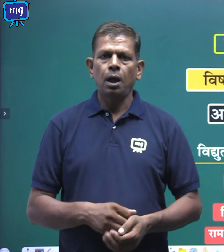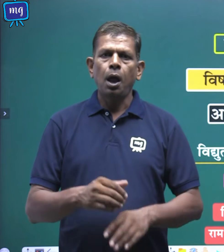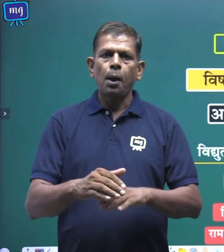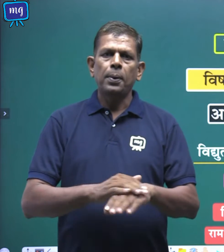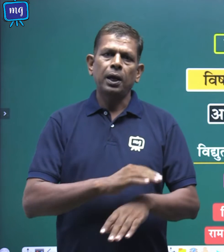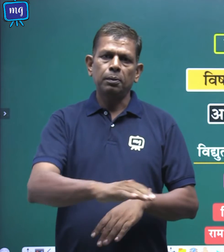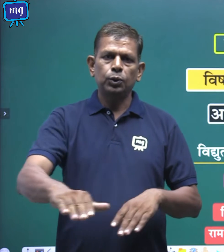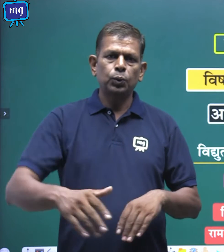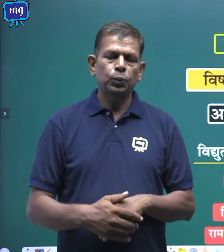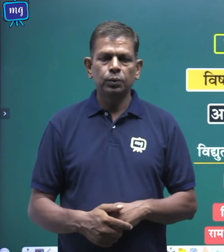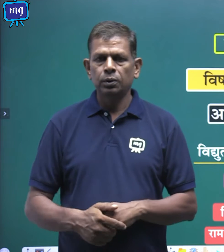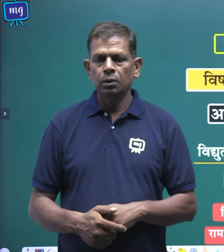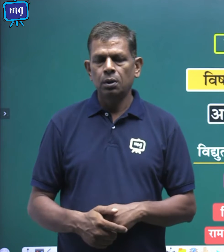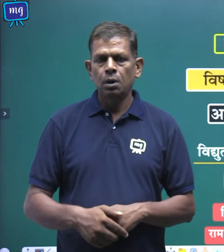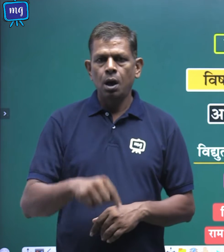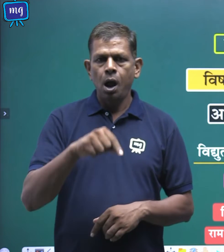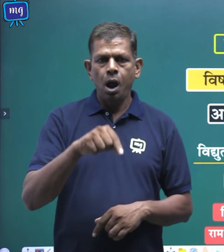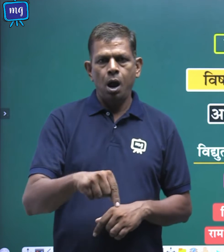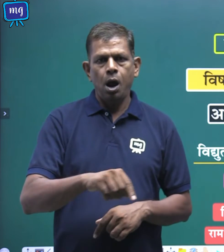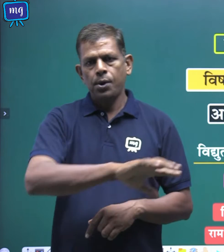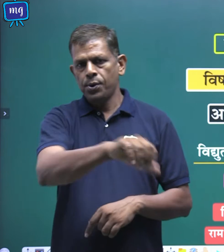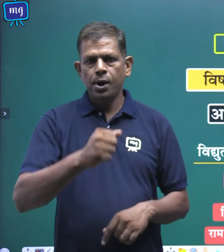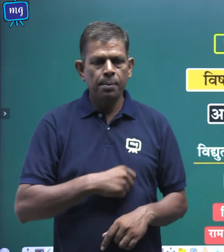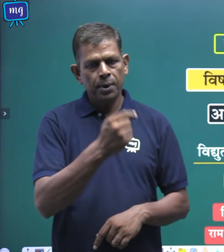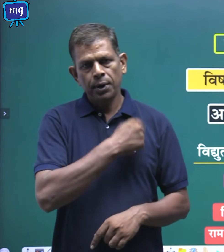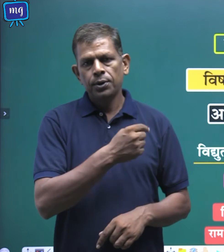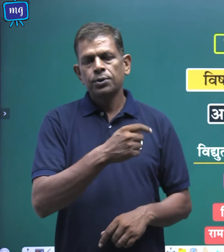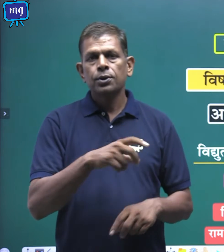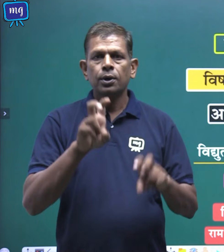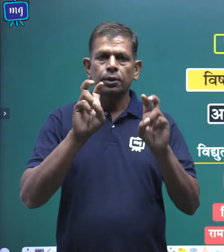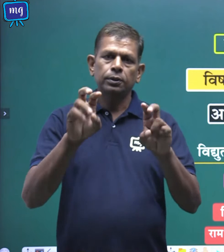प्यारे बच्चों, आज हम इस अध्याय में